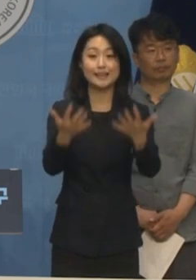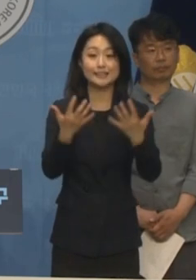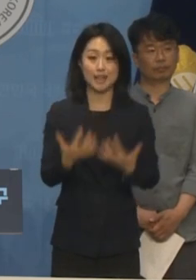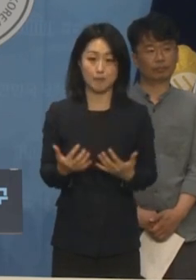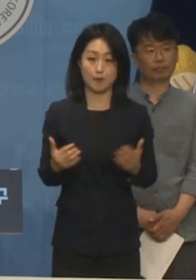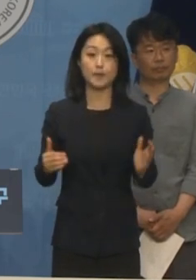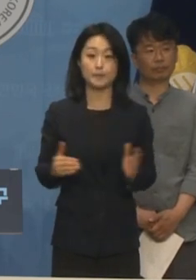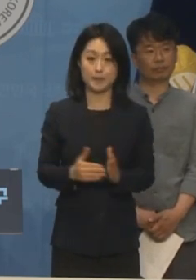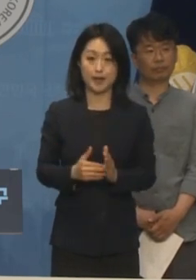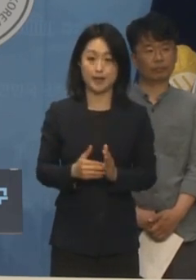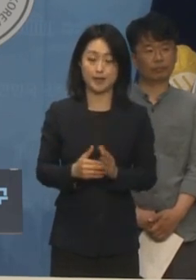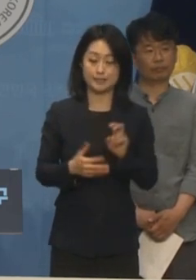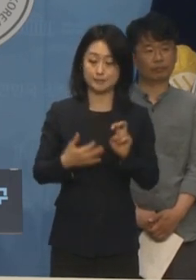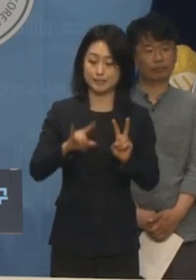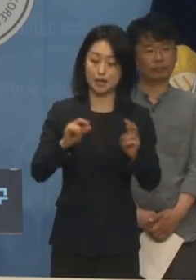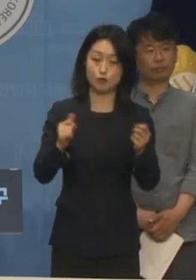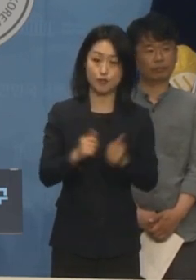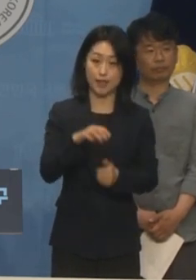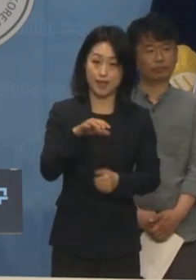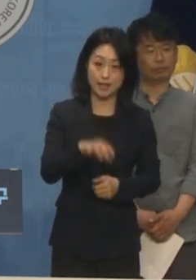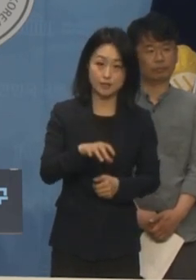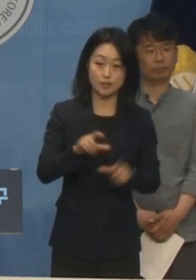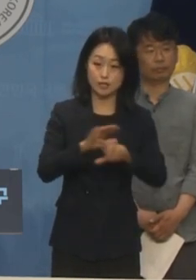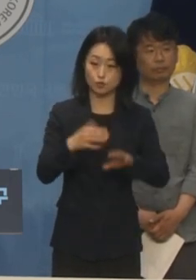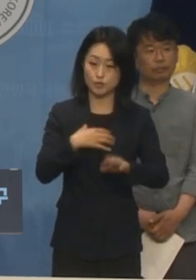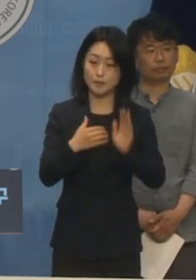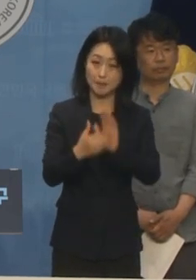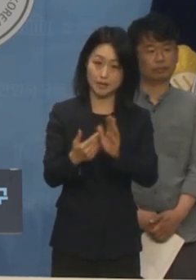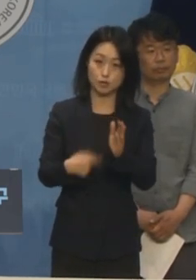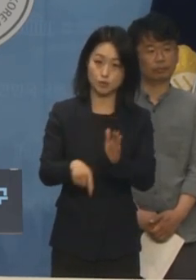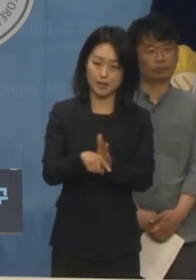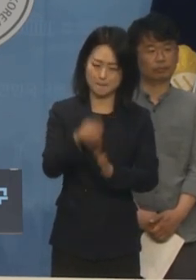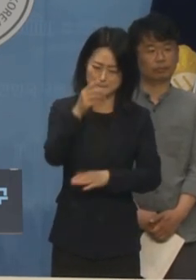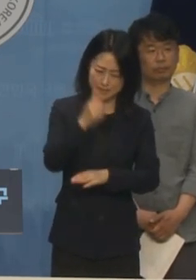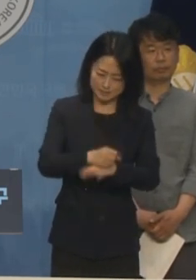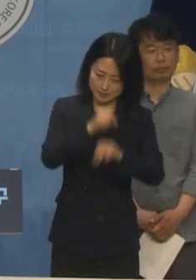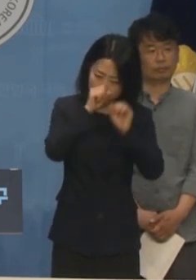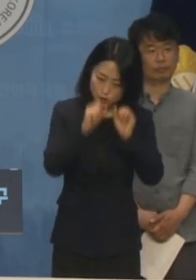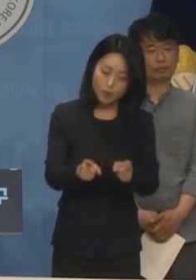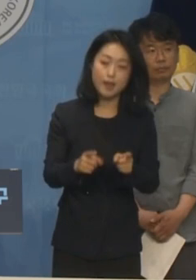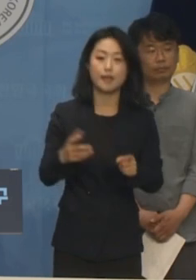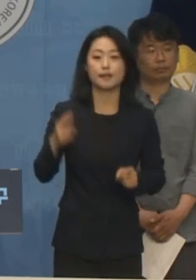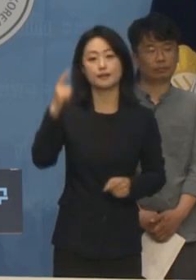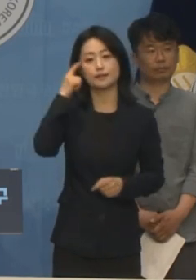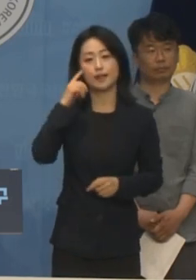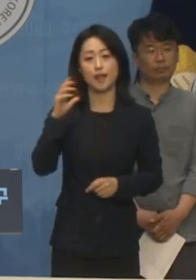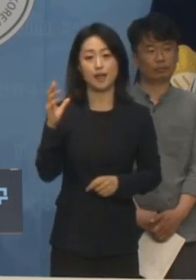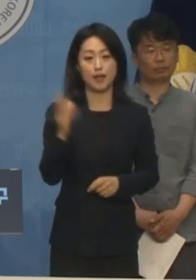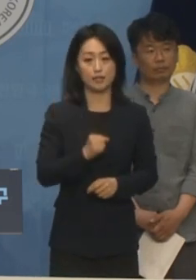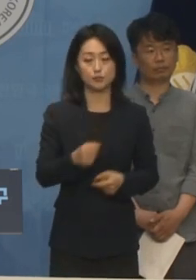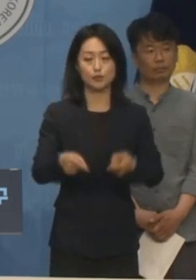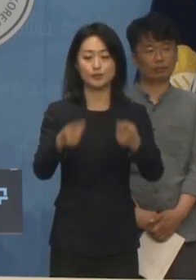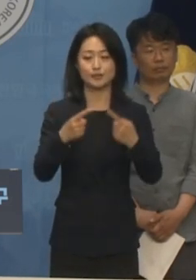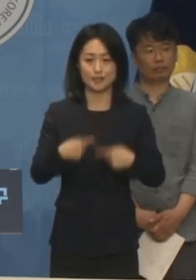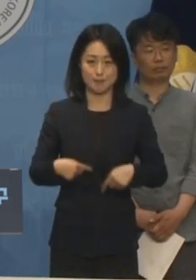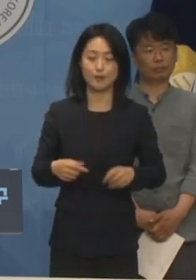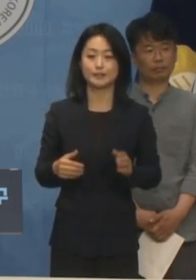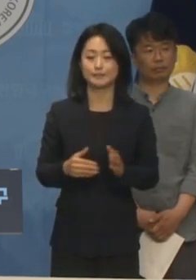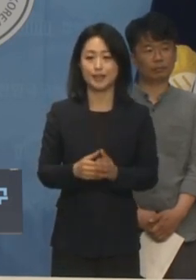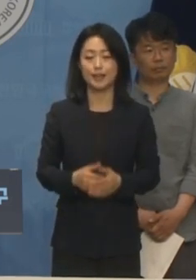주셨습니다. 22대 국회가 기후위기를 막을 수 있는 마지막 기회라는 절박한 마음으로 함께해 주셨을